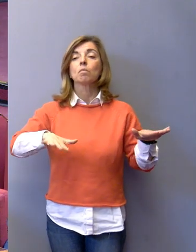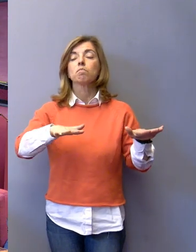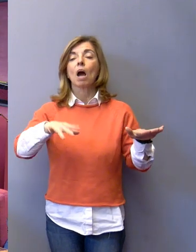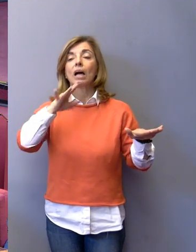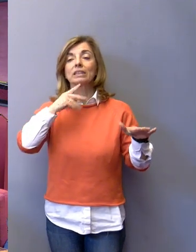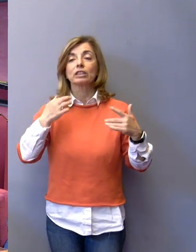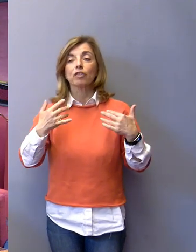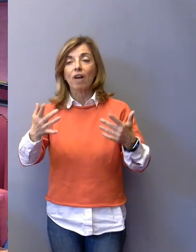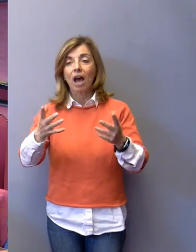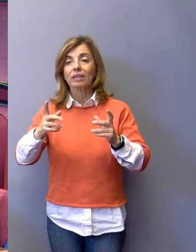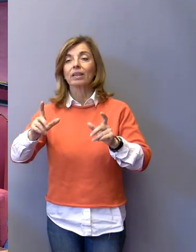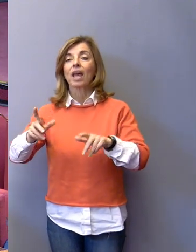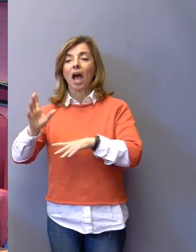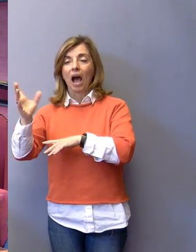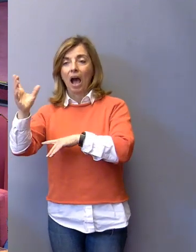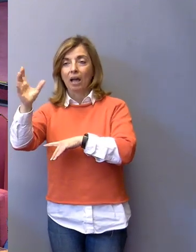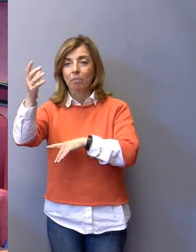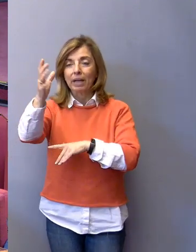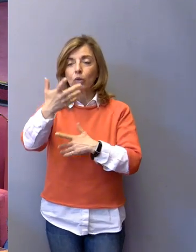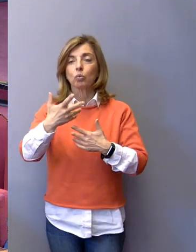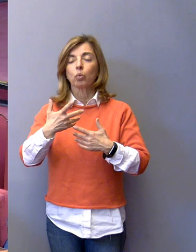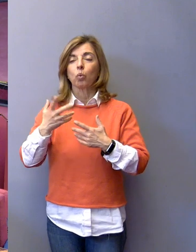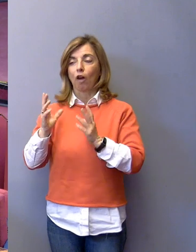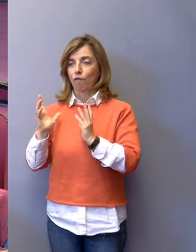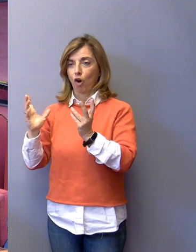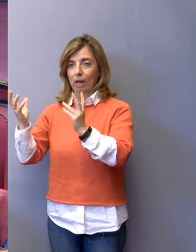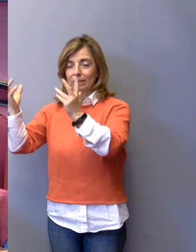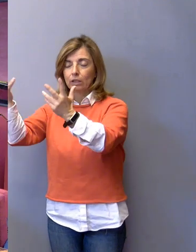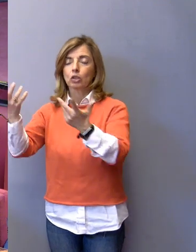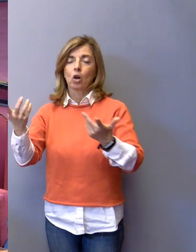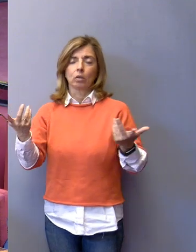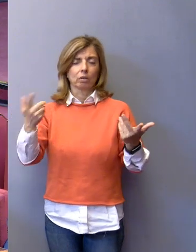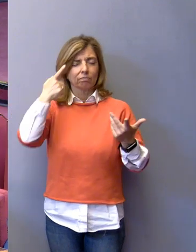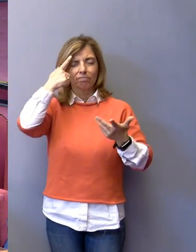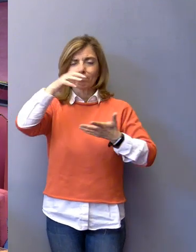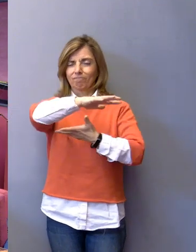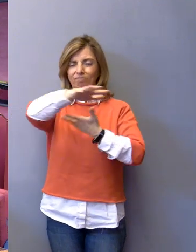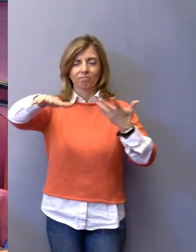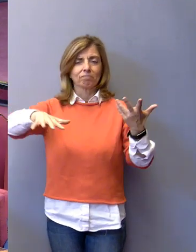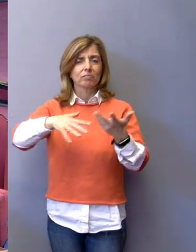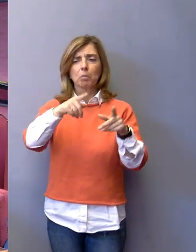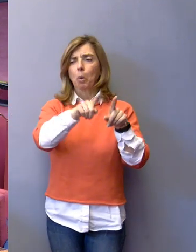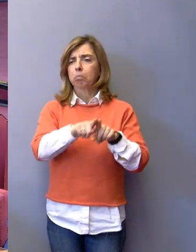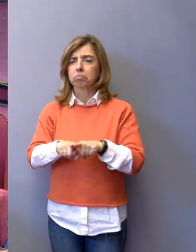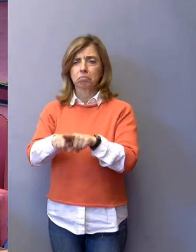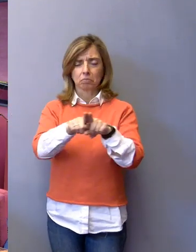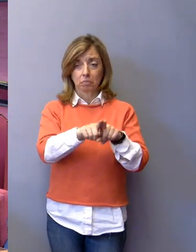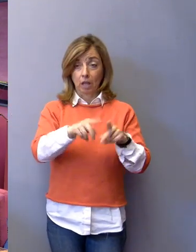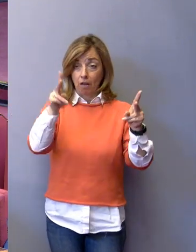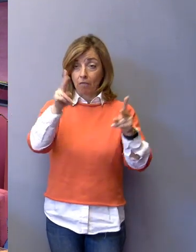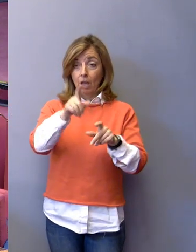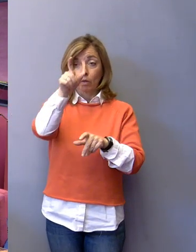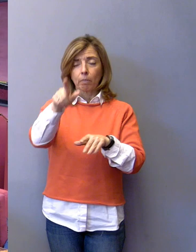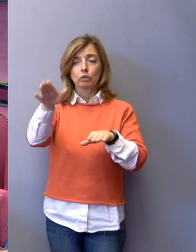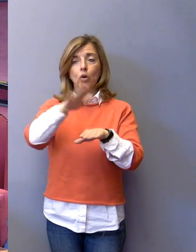tutto la stessa cosa e soprattutto quando si parla di forestazioni gli esperti ci insegnano che non c'è albero uguale ad albero ma